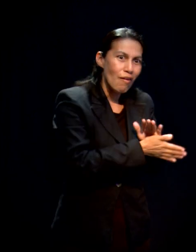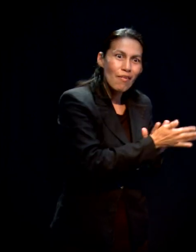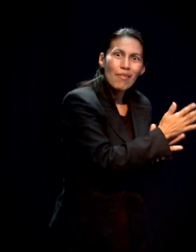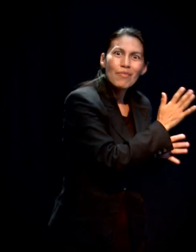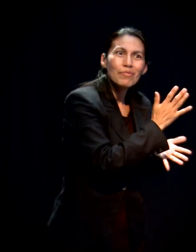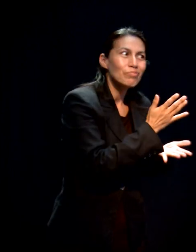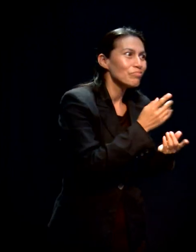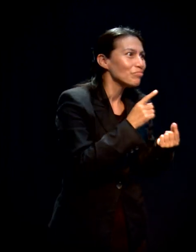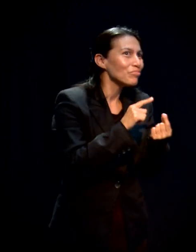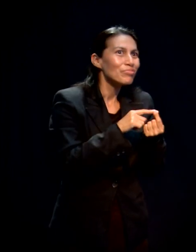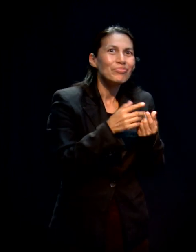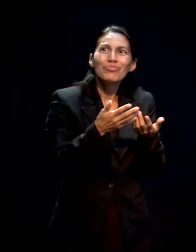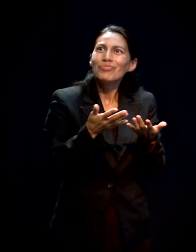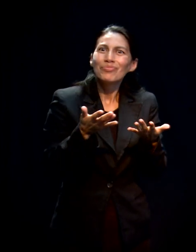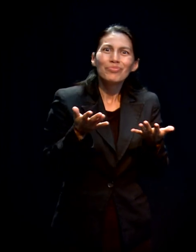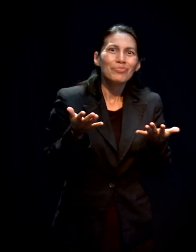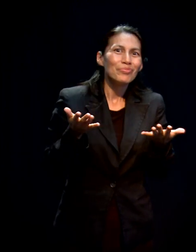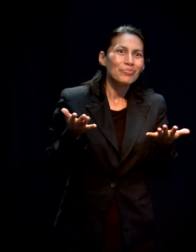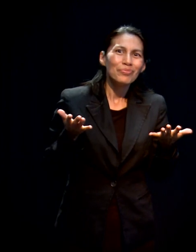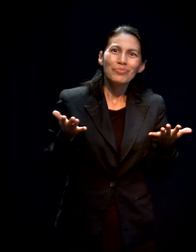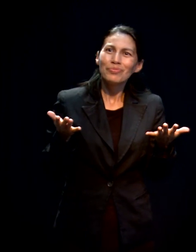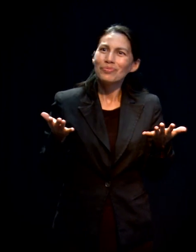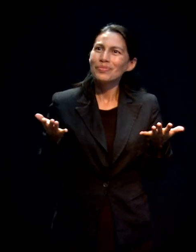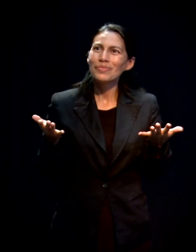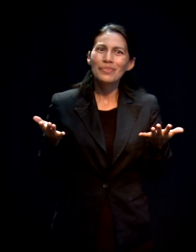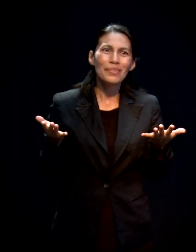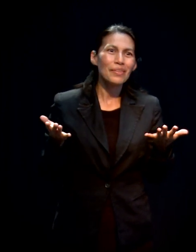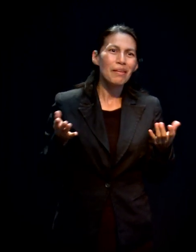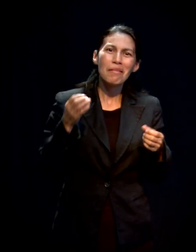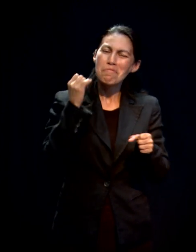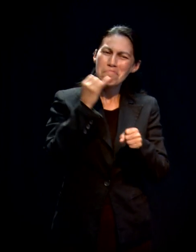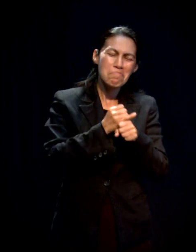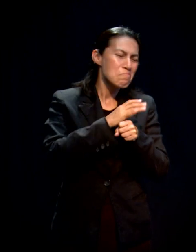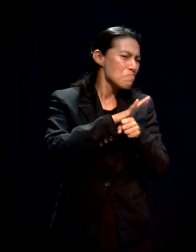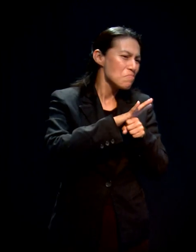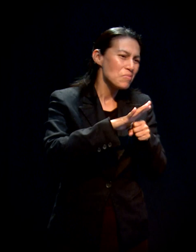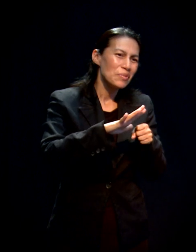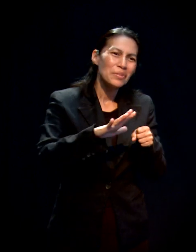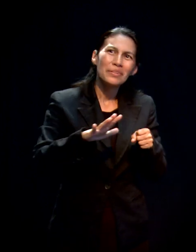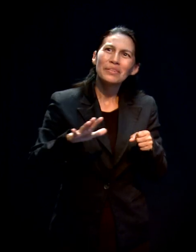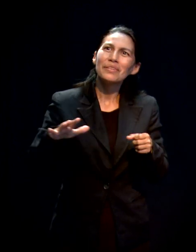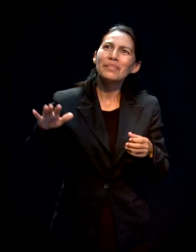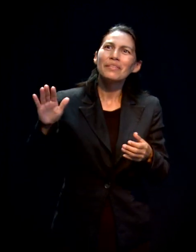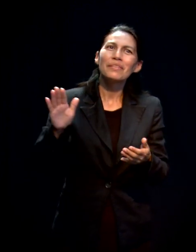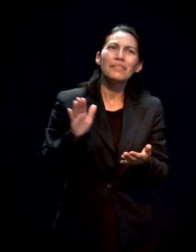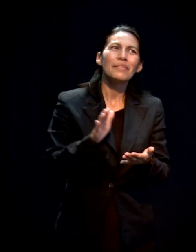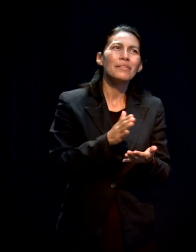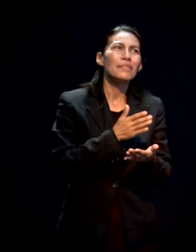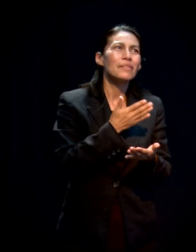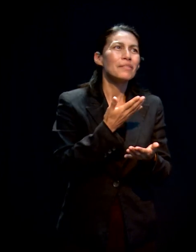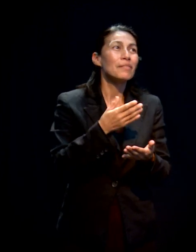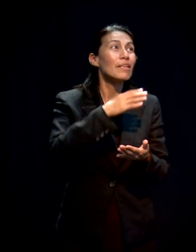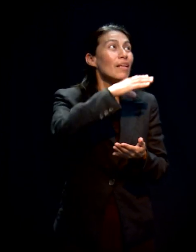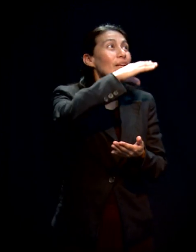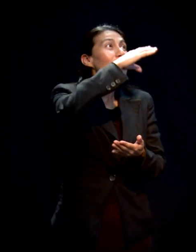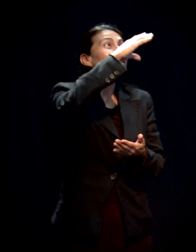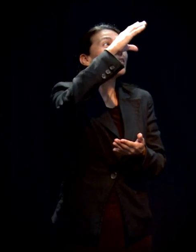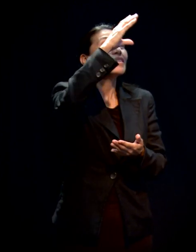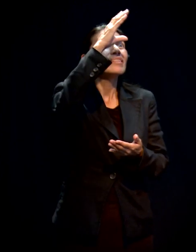santa si su paciente allí es